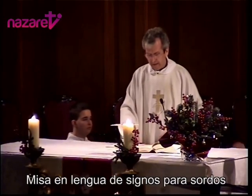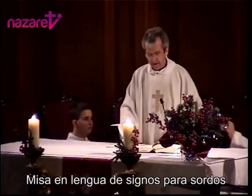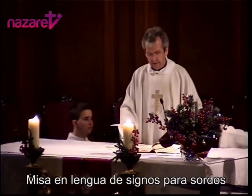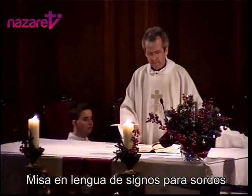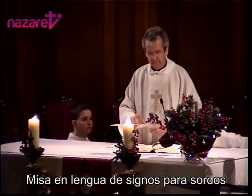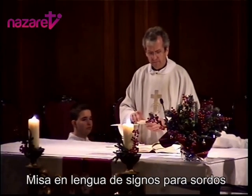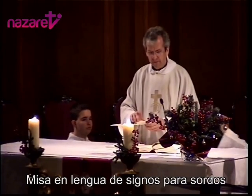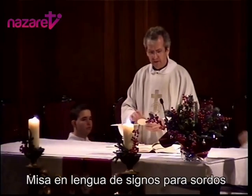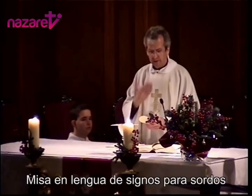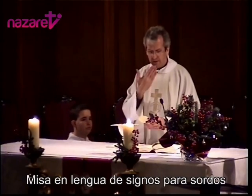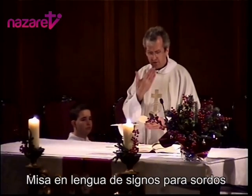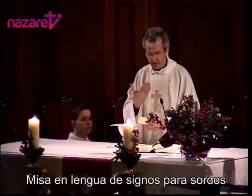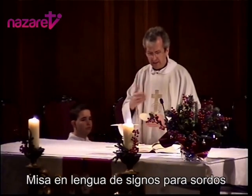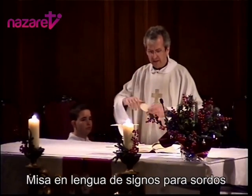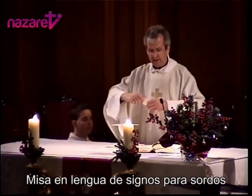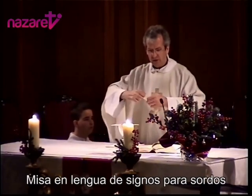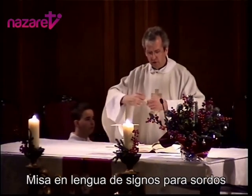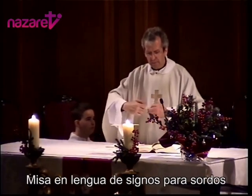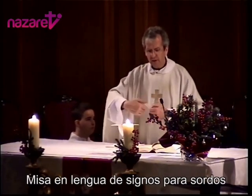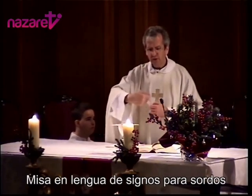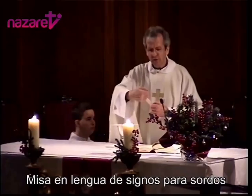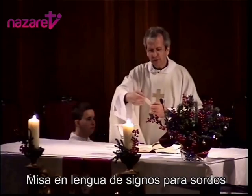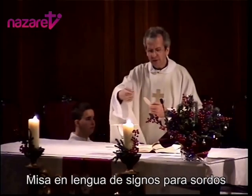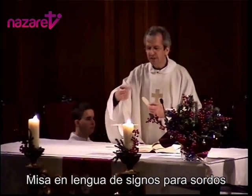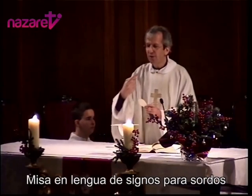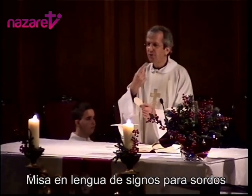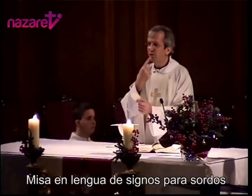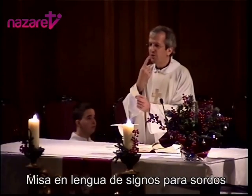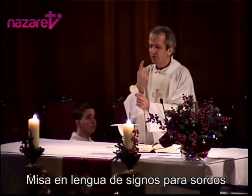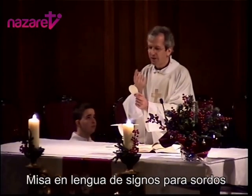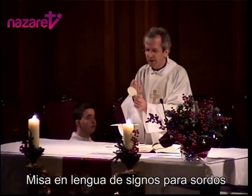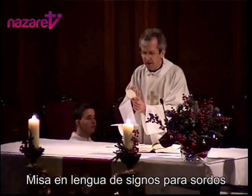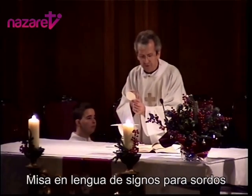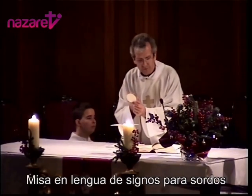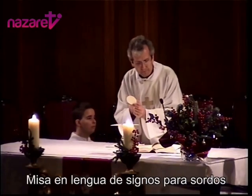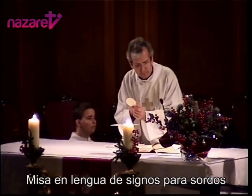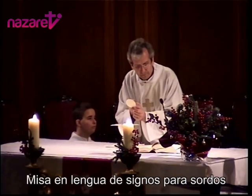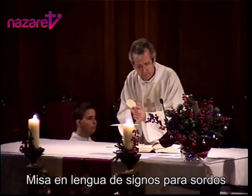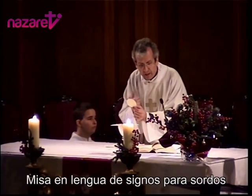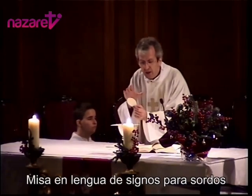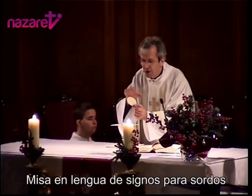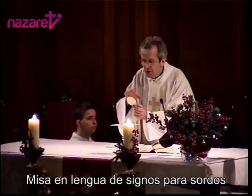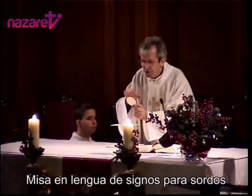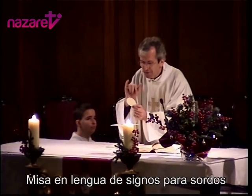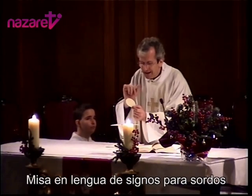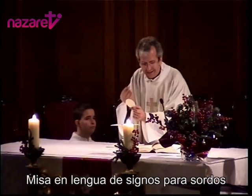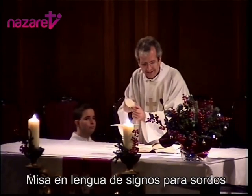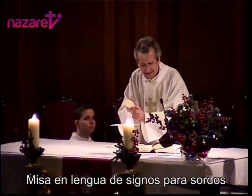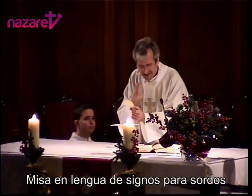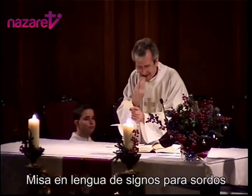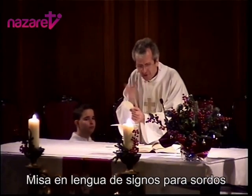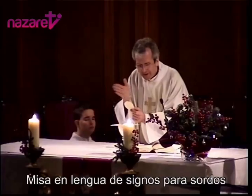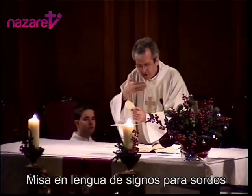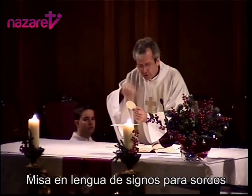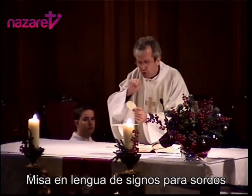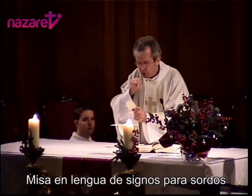tomó pan, te dio gracias, lo partió y se lo dio diciendo: Tomad